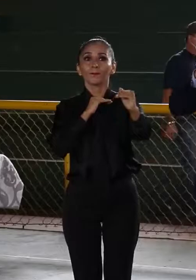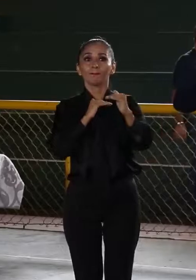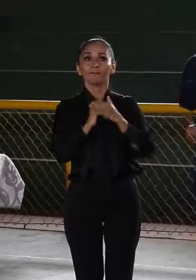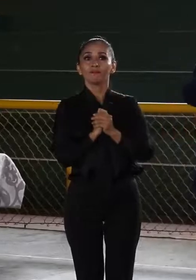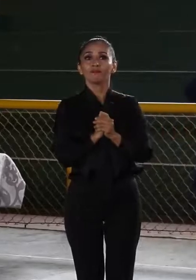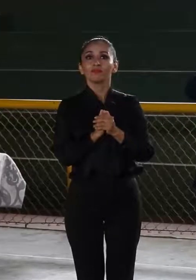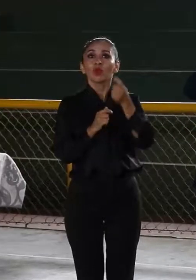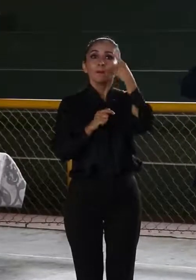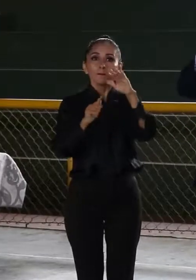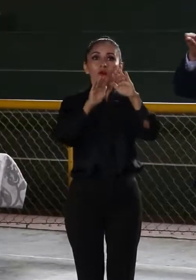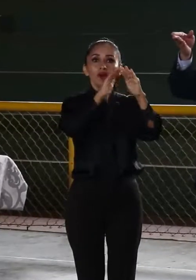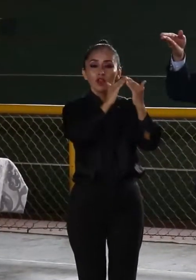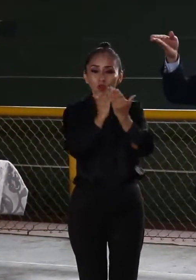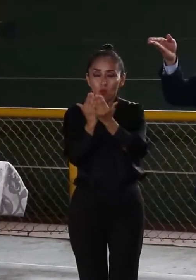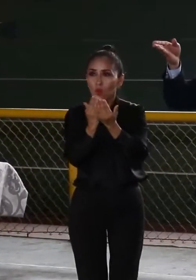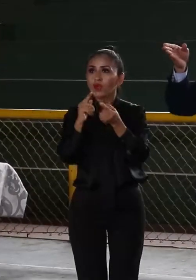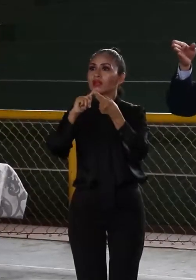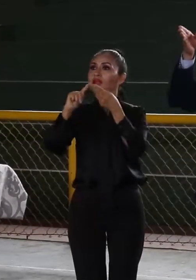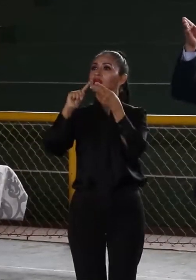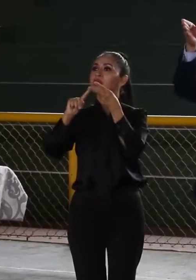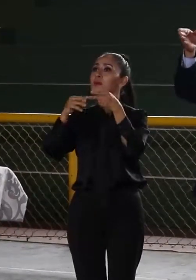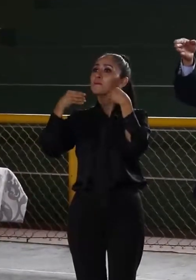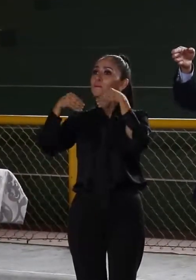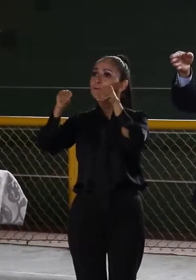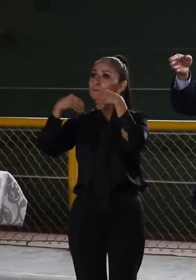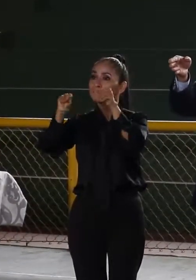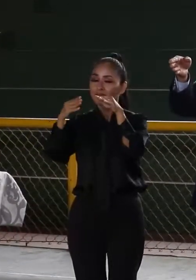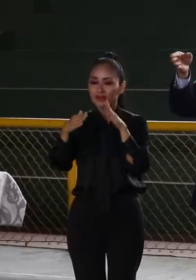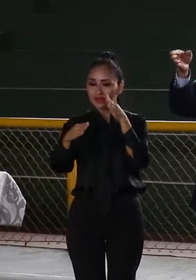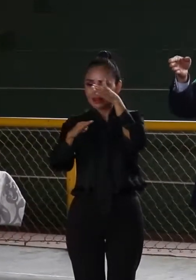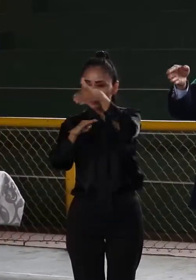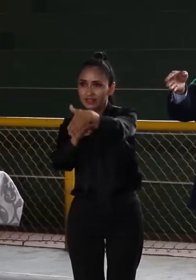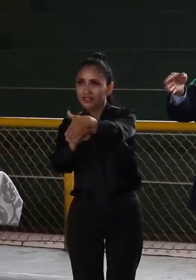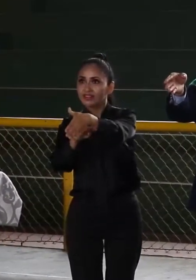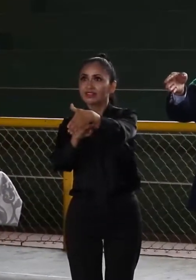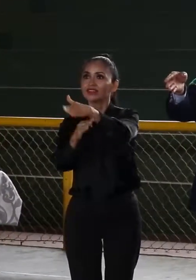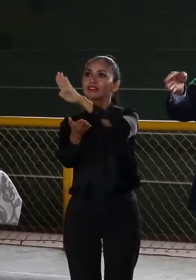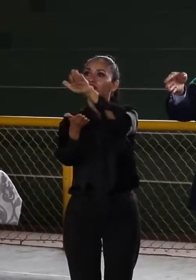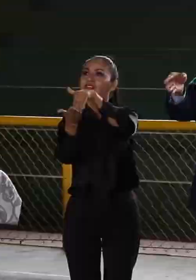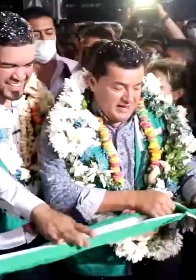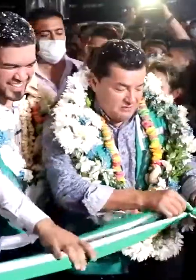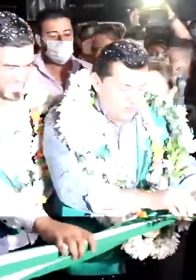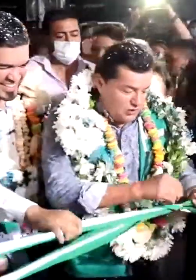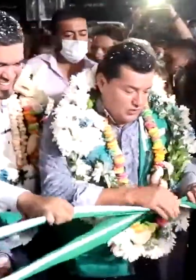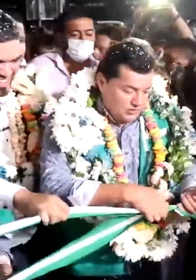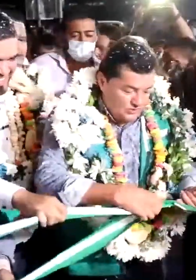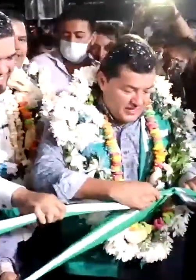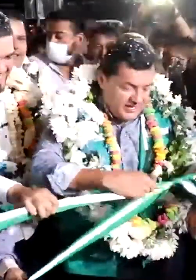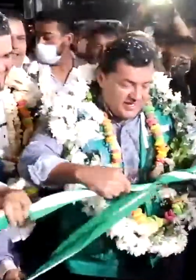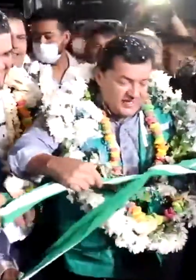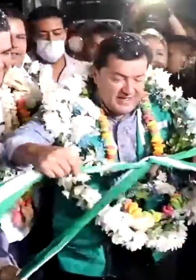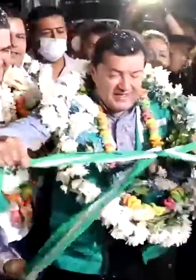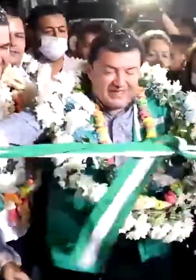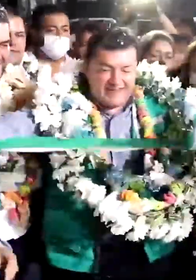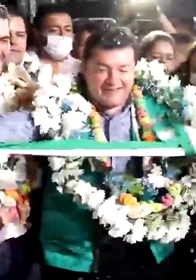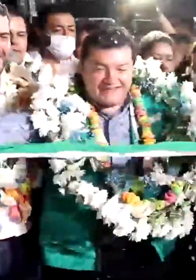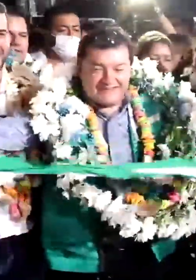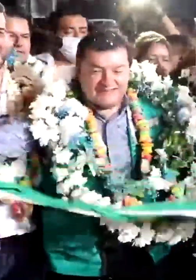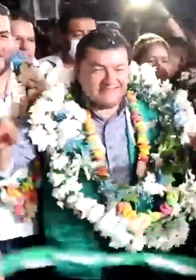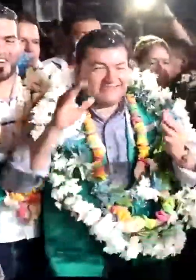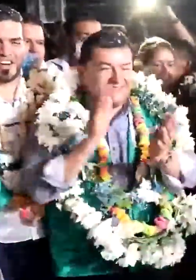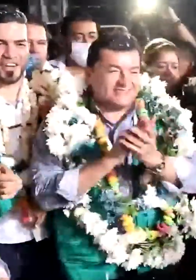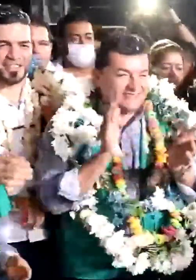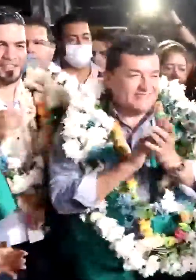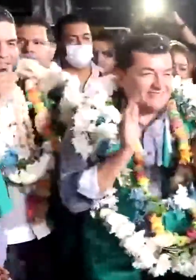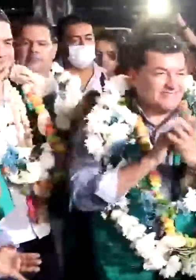Va por la escuela, va por el mercado y termina también en el centro de salud. Ese es el plan de pavimentación